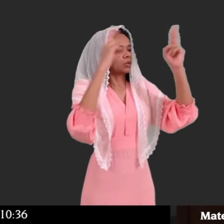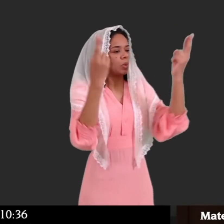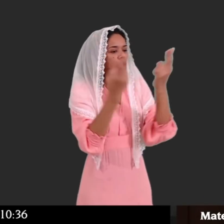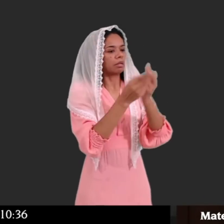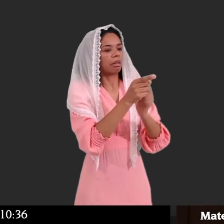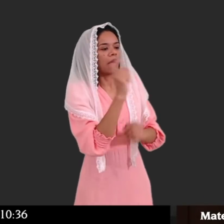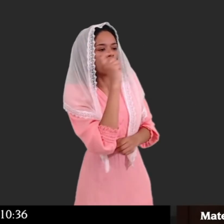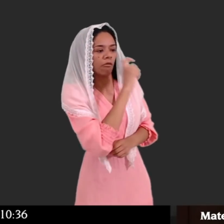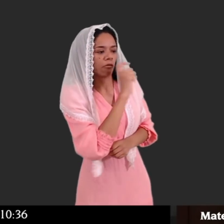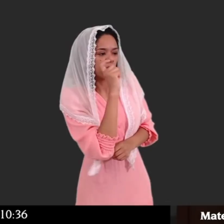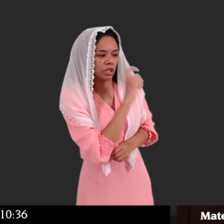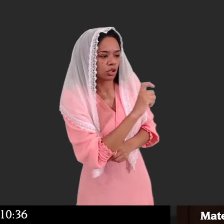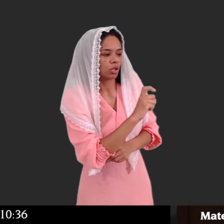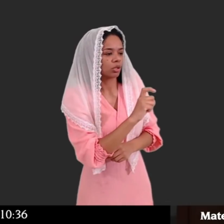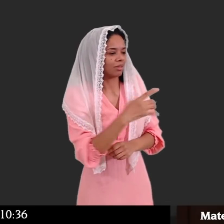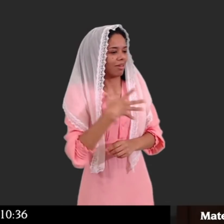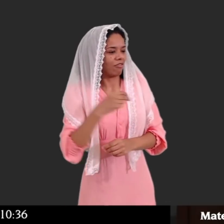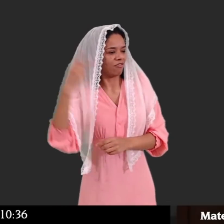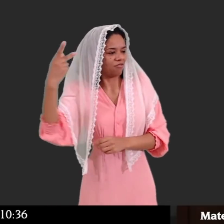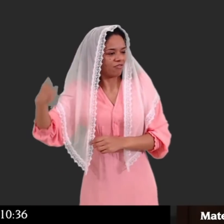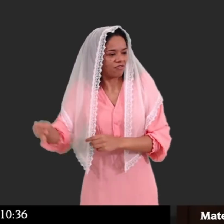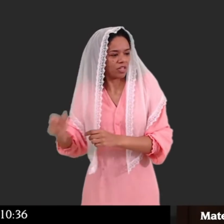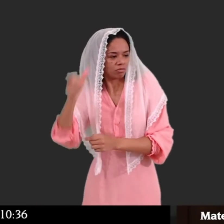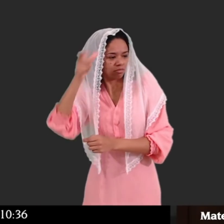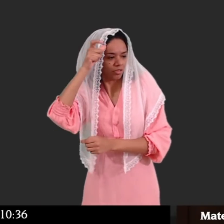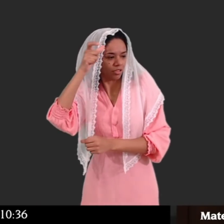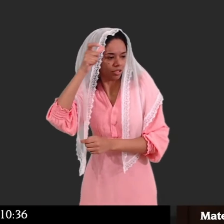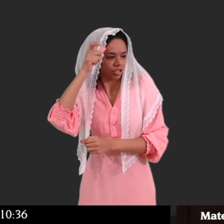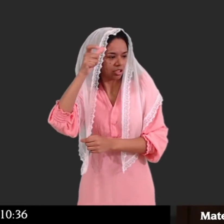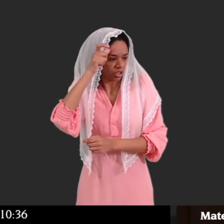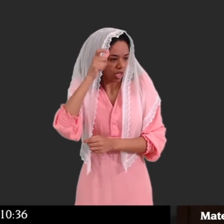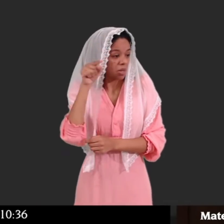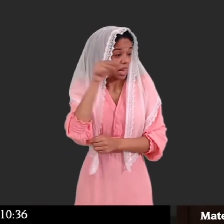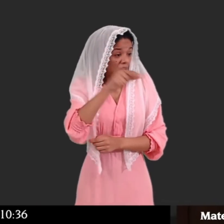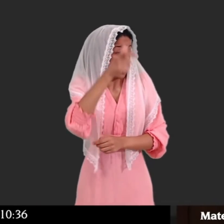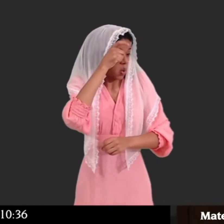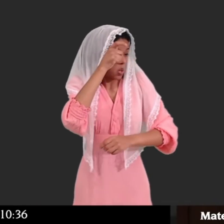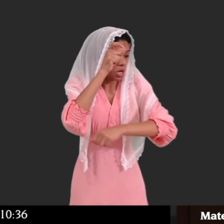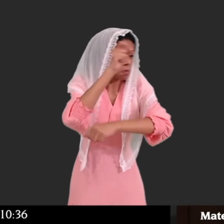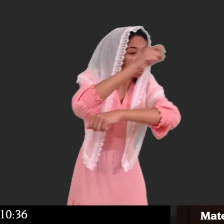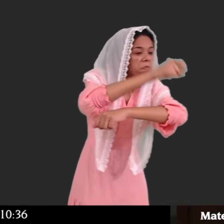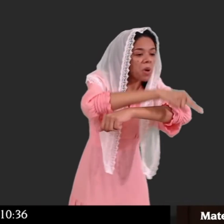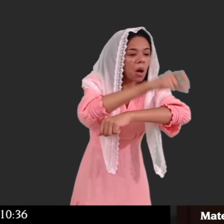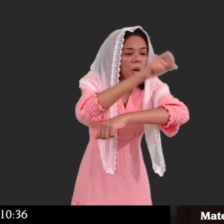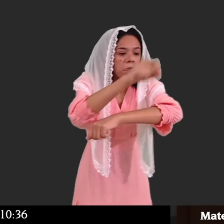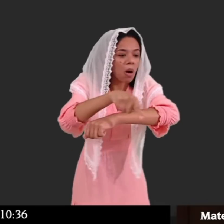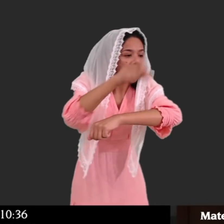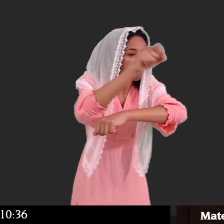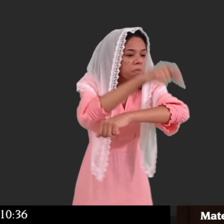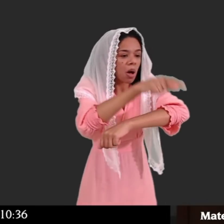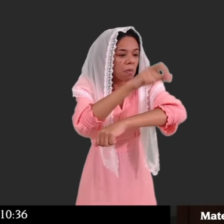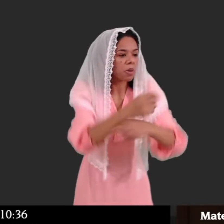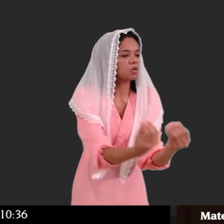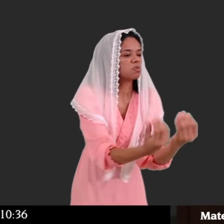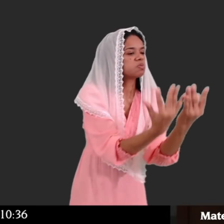filhos do maligno. O inimigo que o semeou é o diabo, e a ceifa é o fim do mundo,